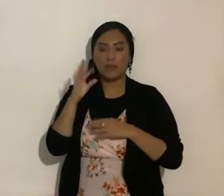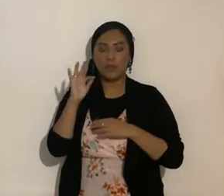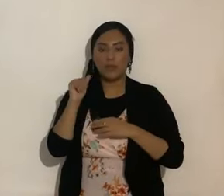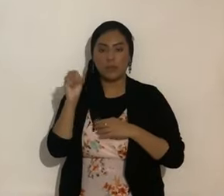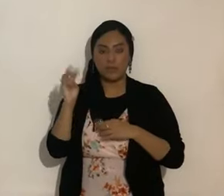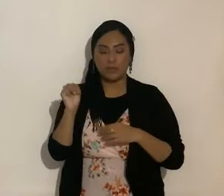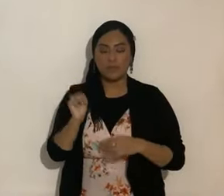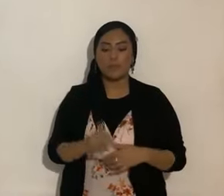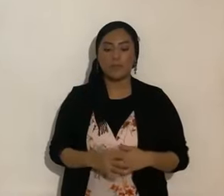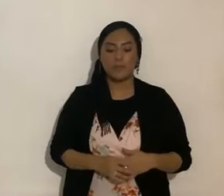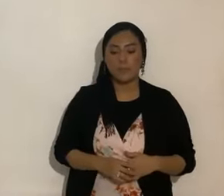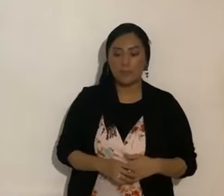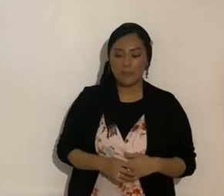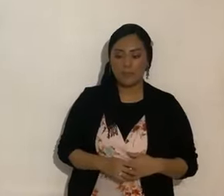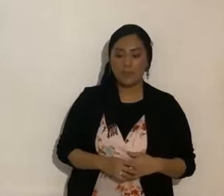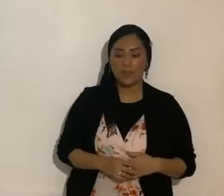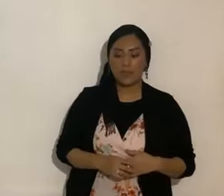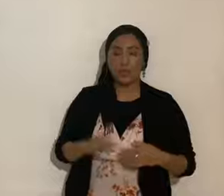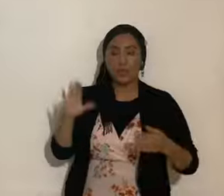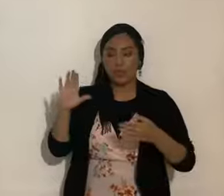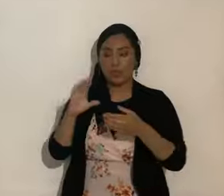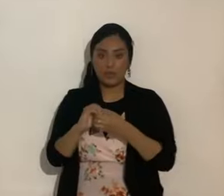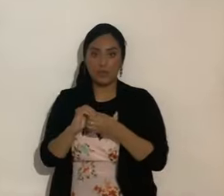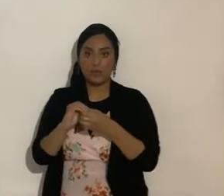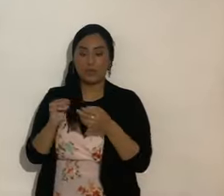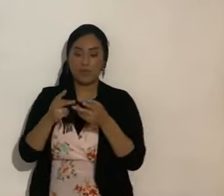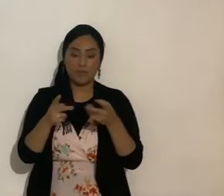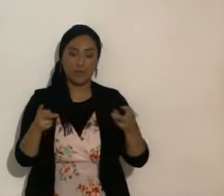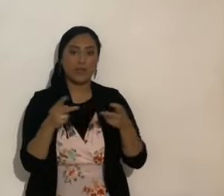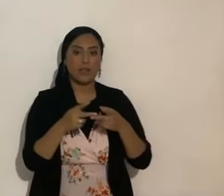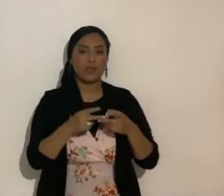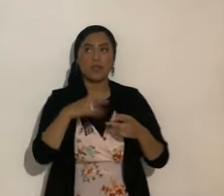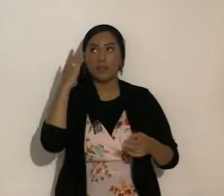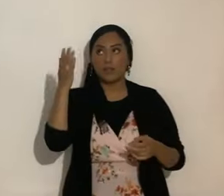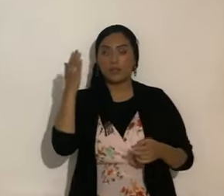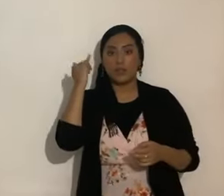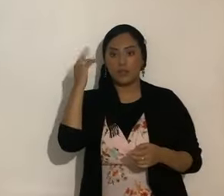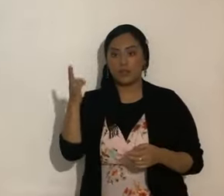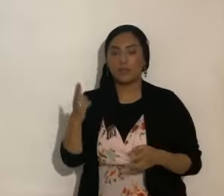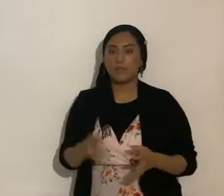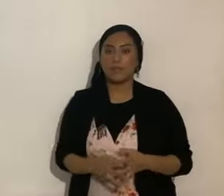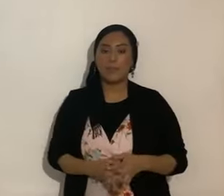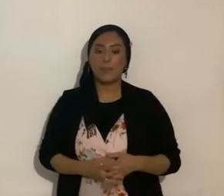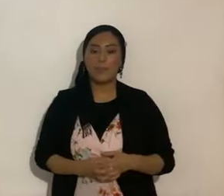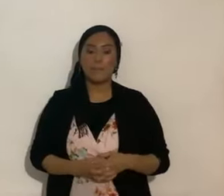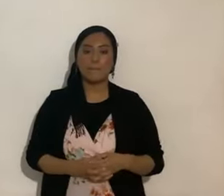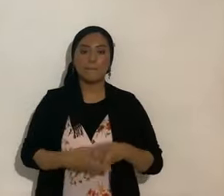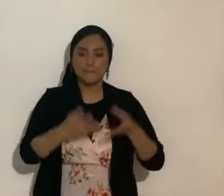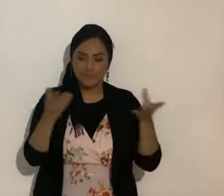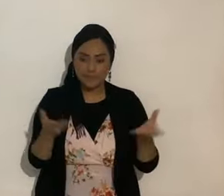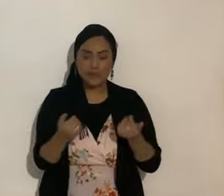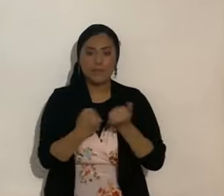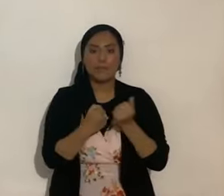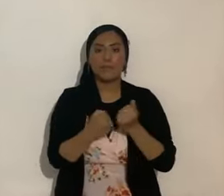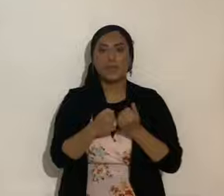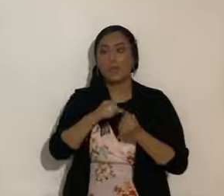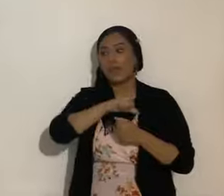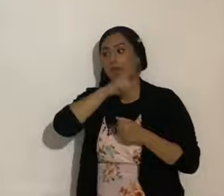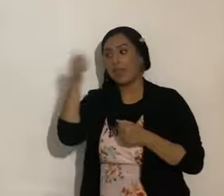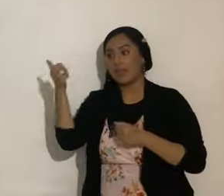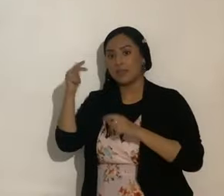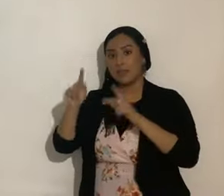mañana, lo anotaste, el dueño de la viña, quien es Yahweh Sebaot, ¿sí? Animó a otros que